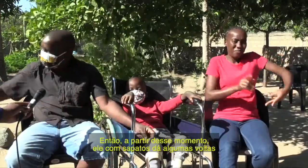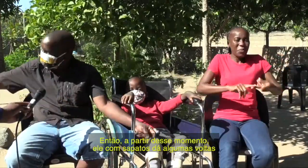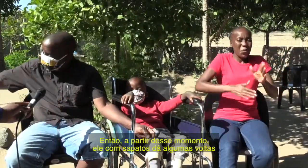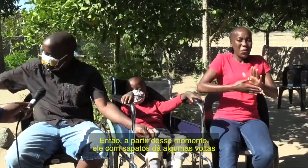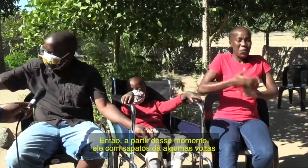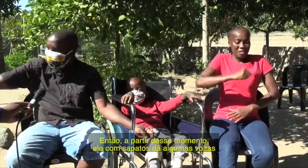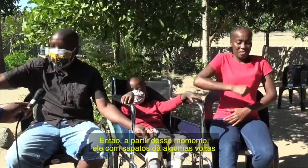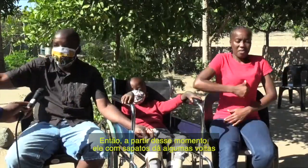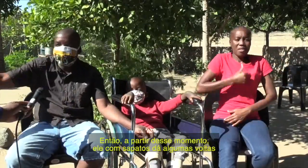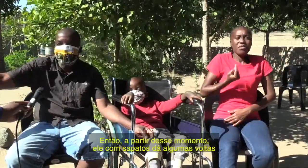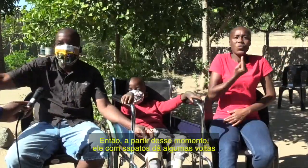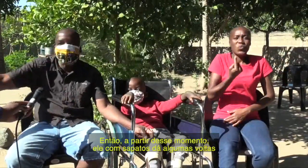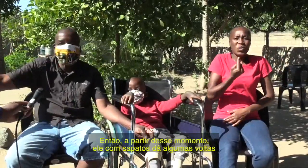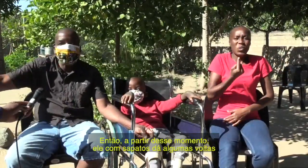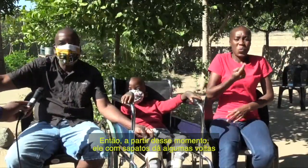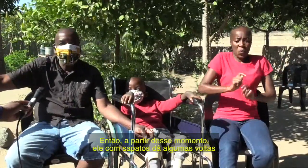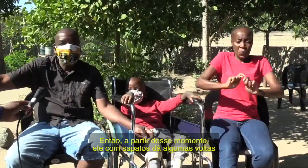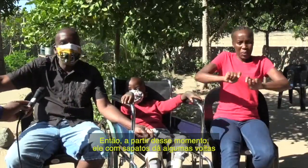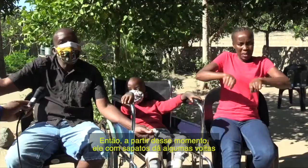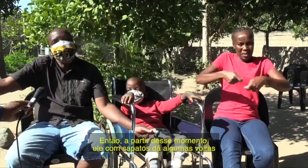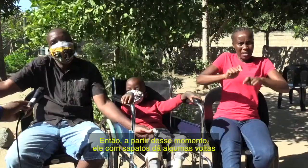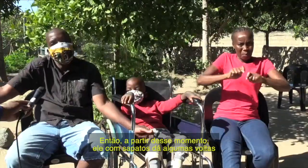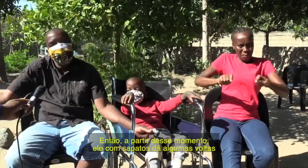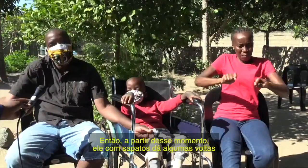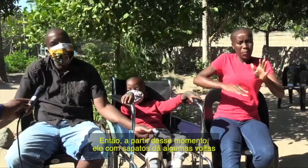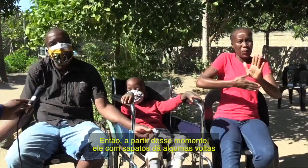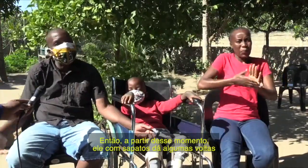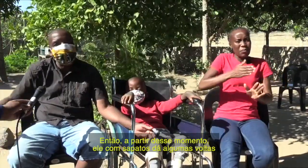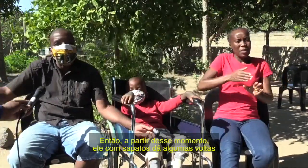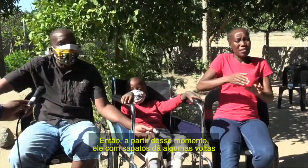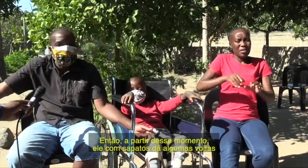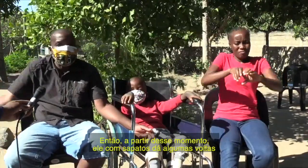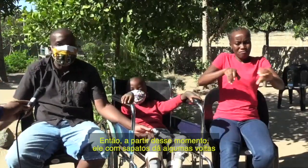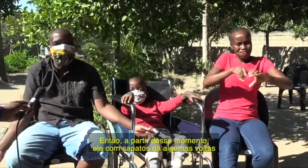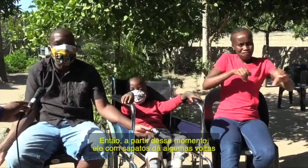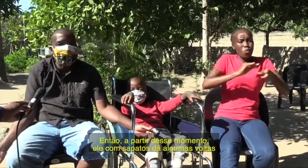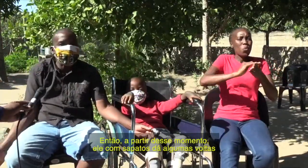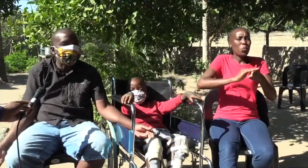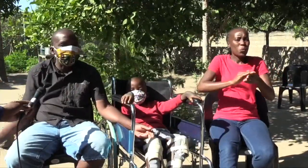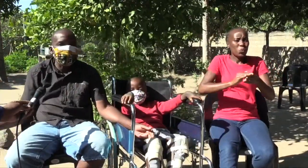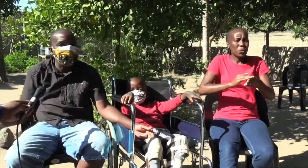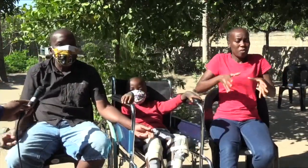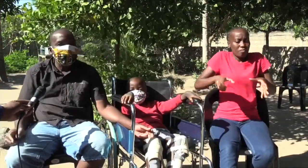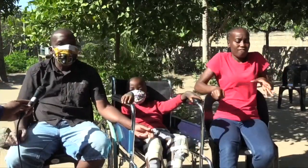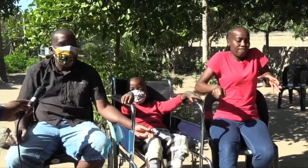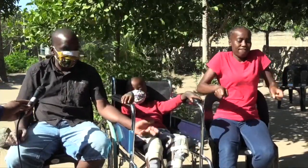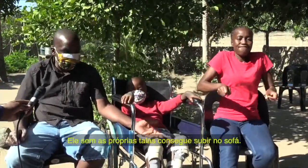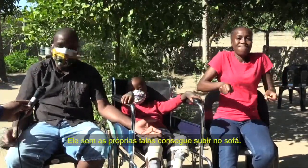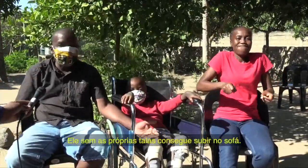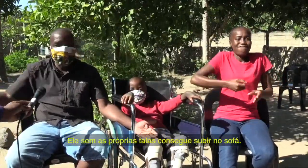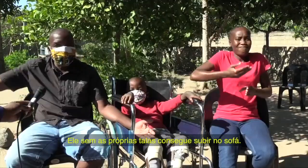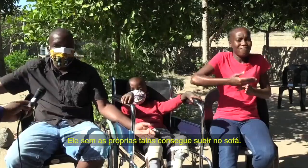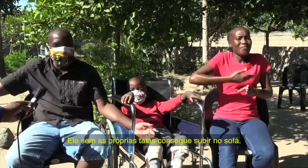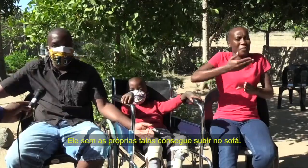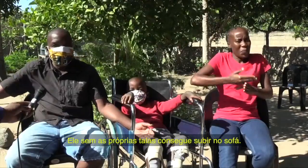com o sapato já dá algumas voltas então foi esta parte fixa que porque